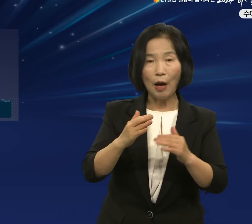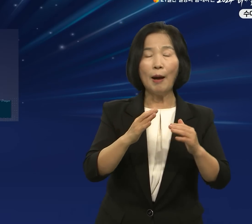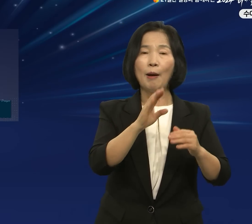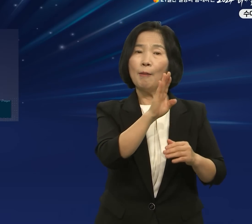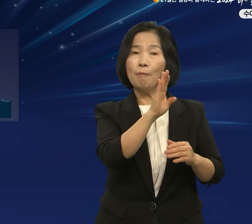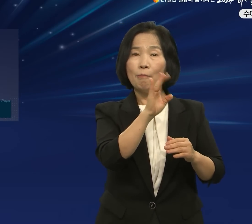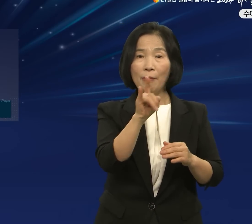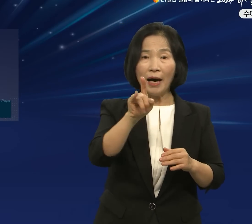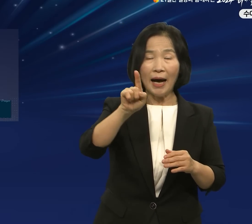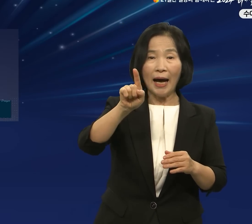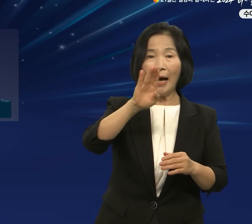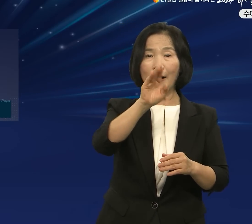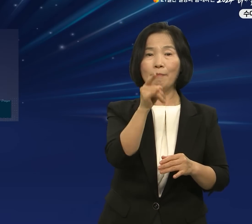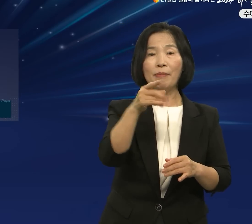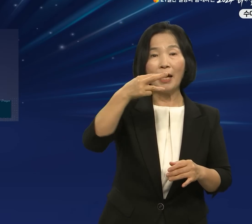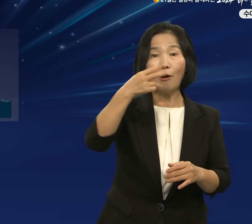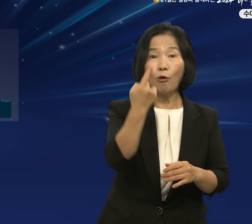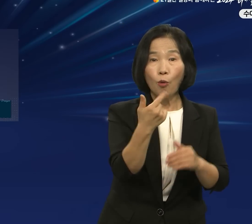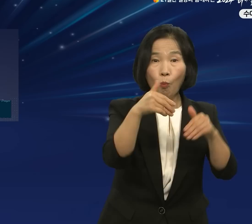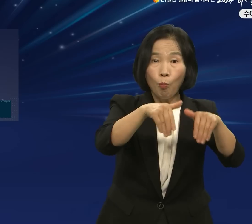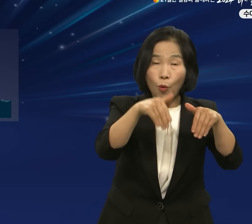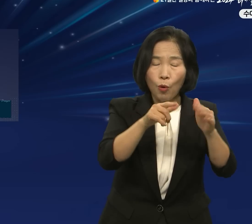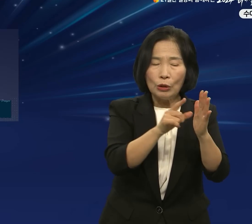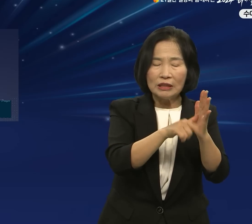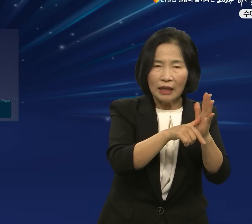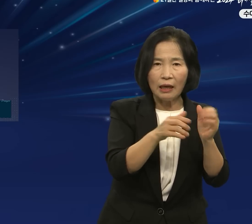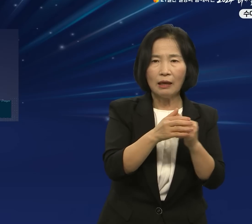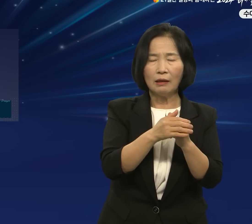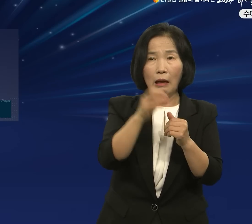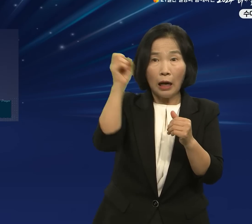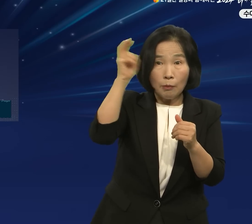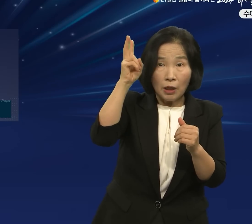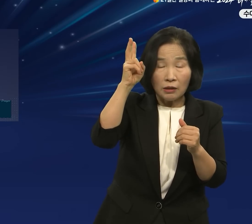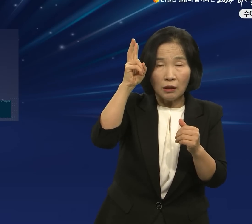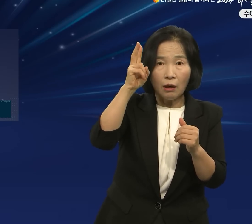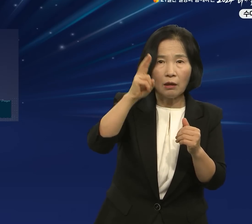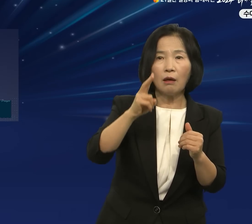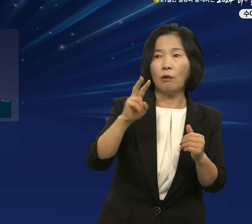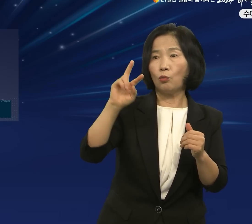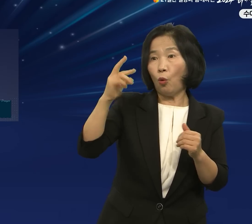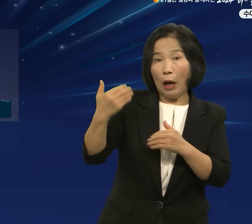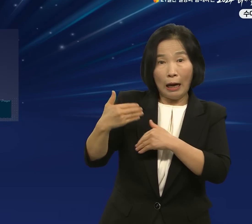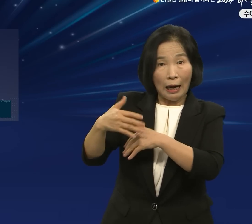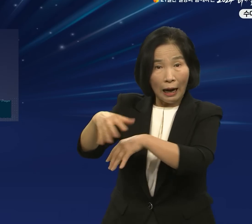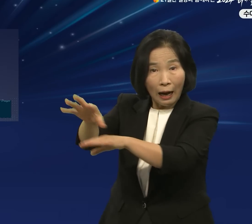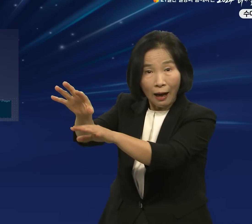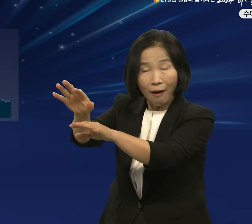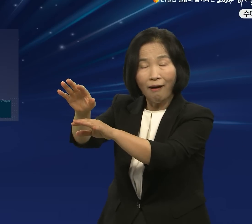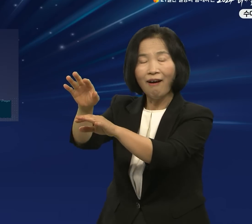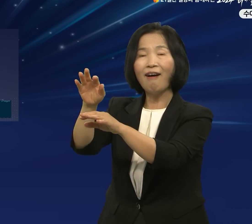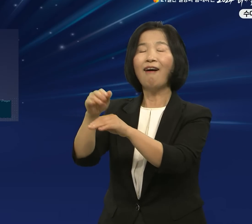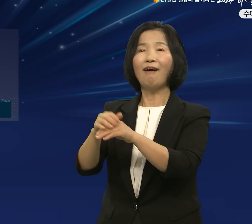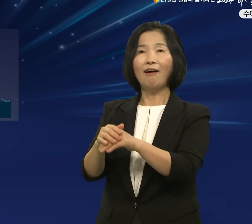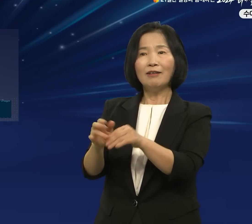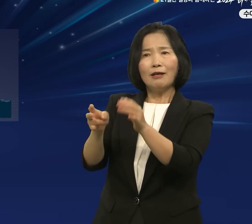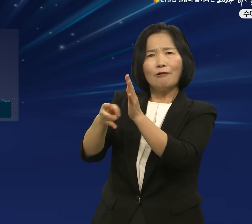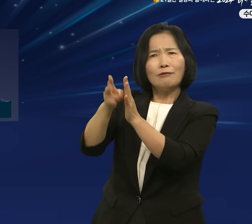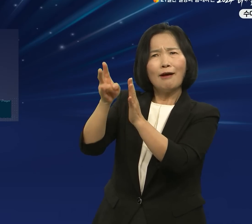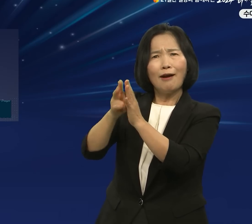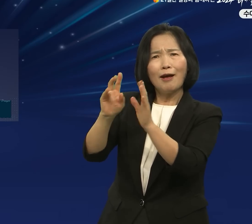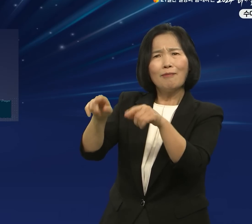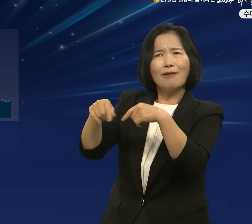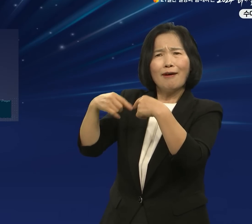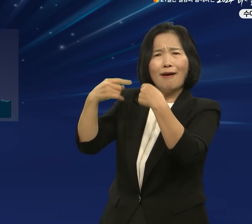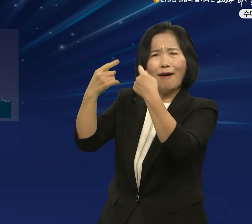포로기에 그 갑작스러운 귀환을 회상하며 예루살렘 성전으로 오르며 부른